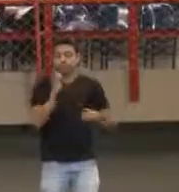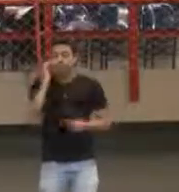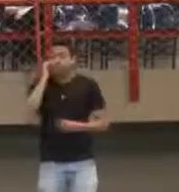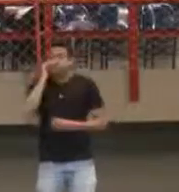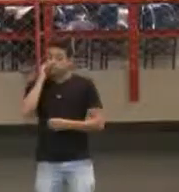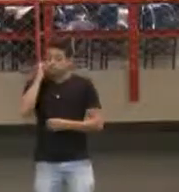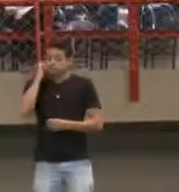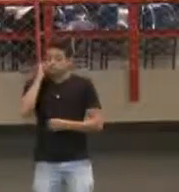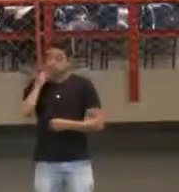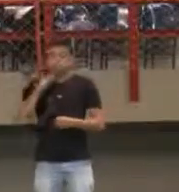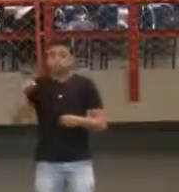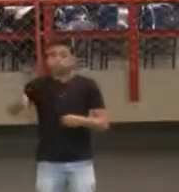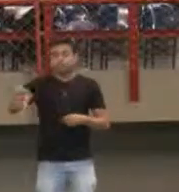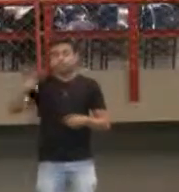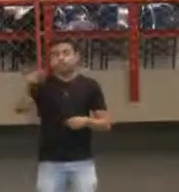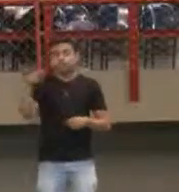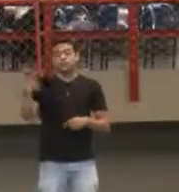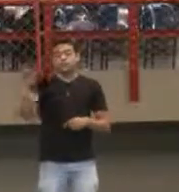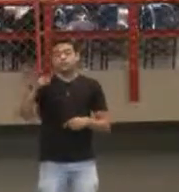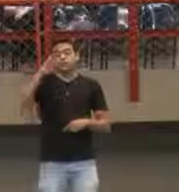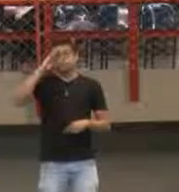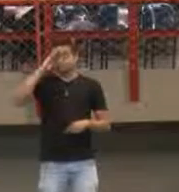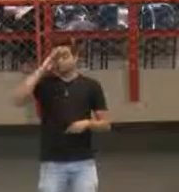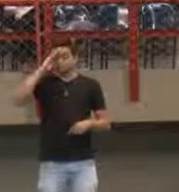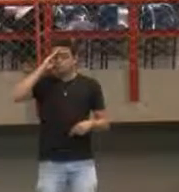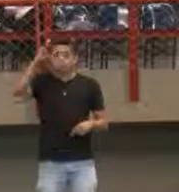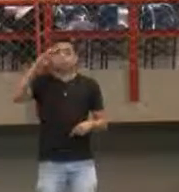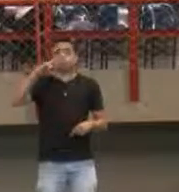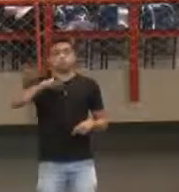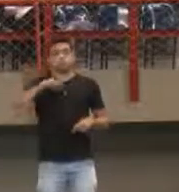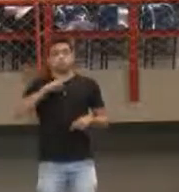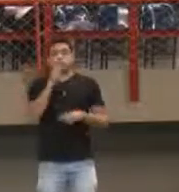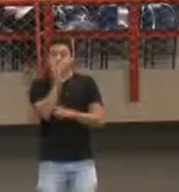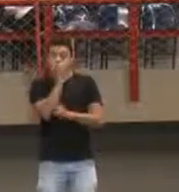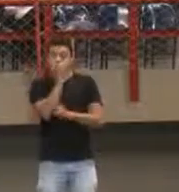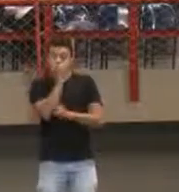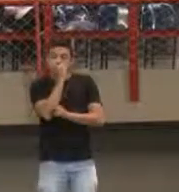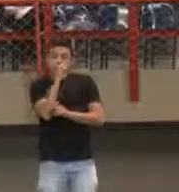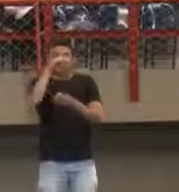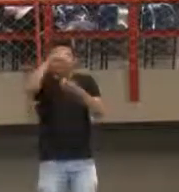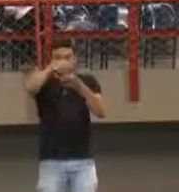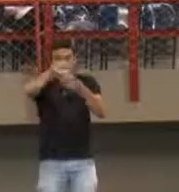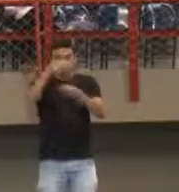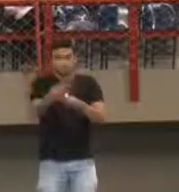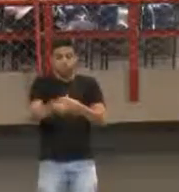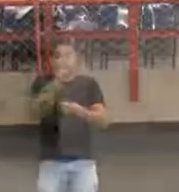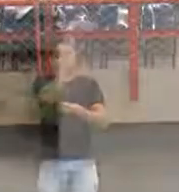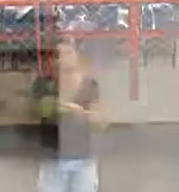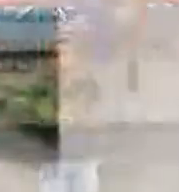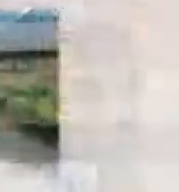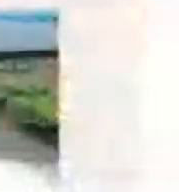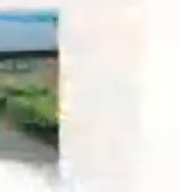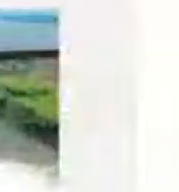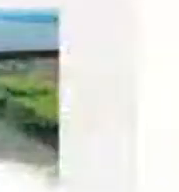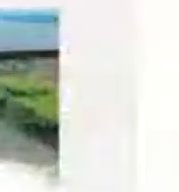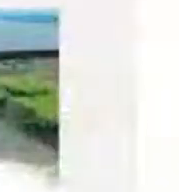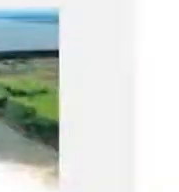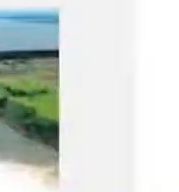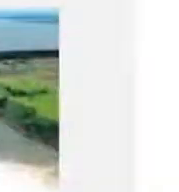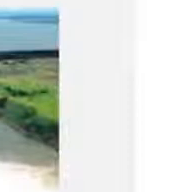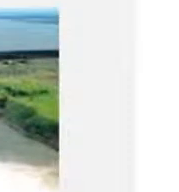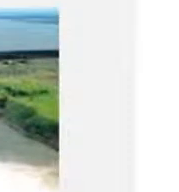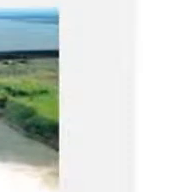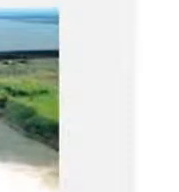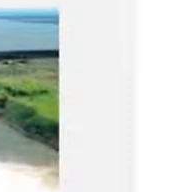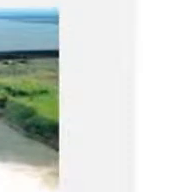Essa é a principal fonte de energia na matriz energética brasileira. A energia hidráulica,